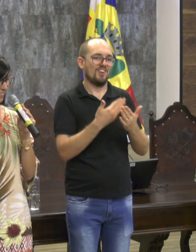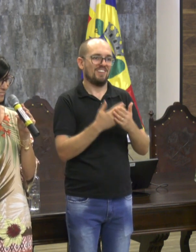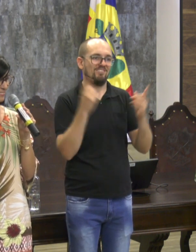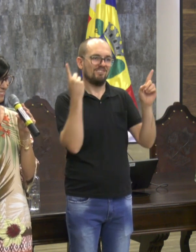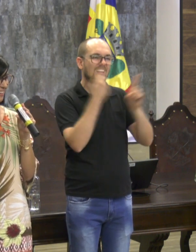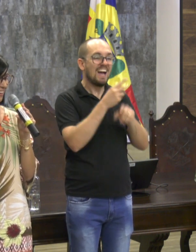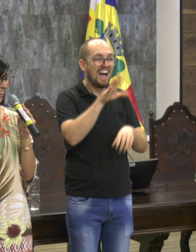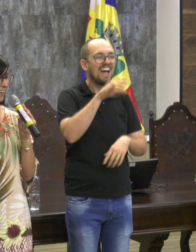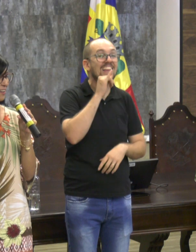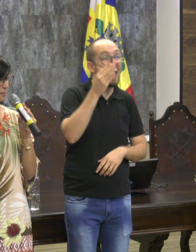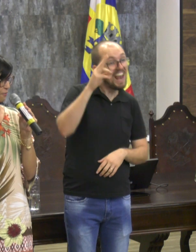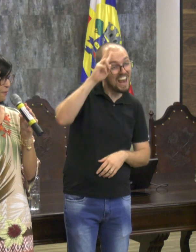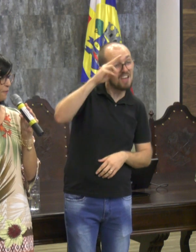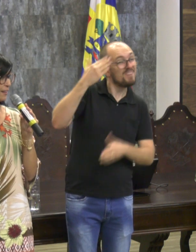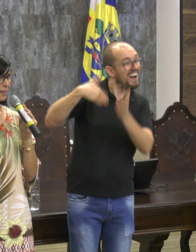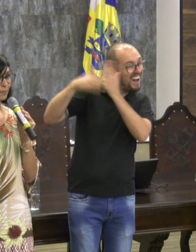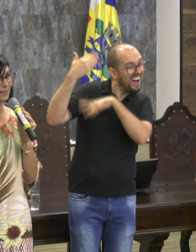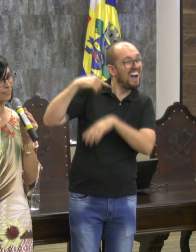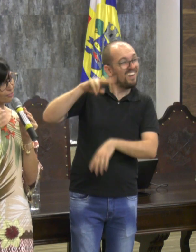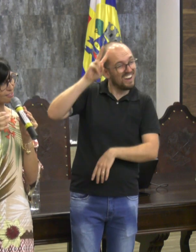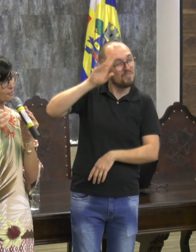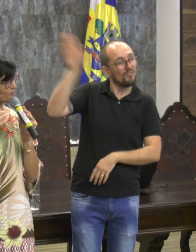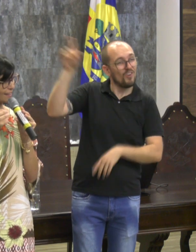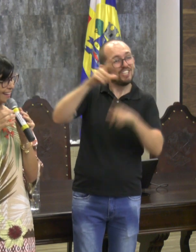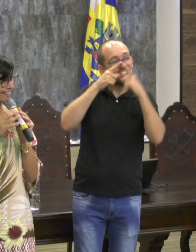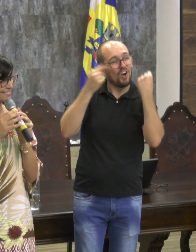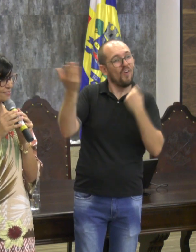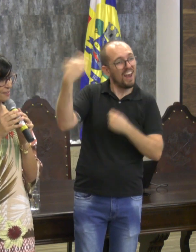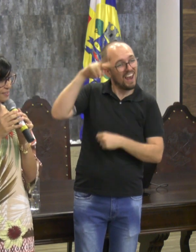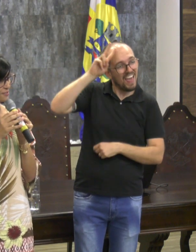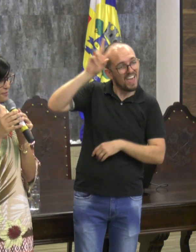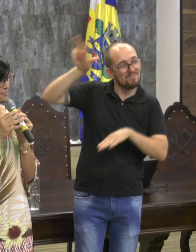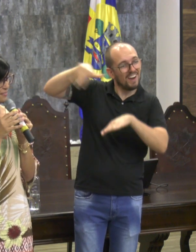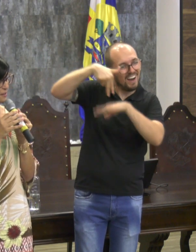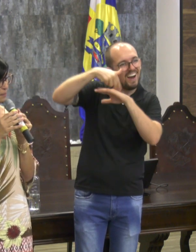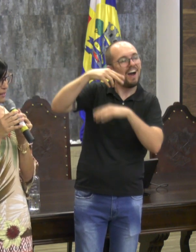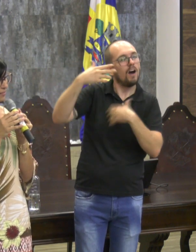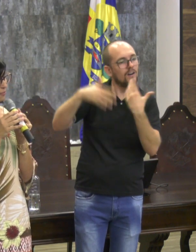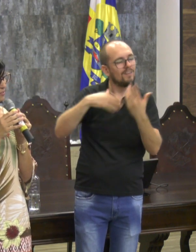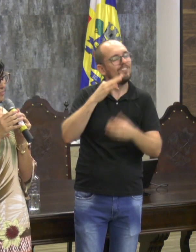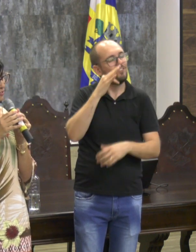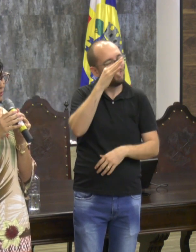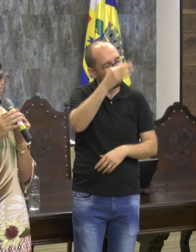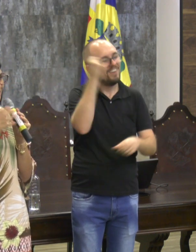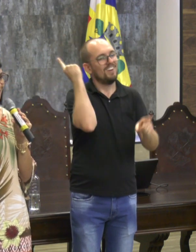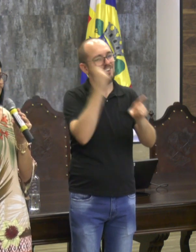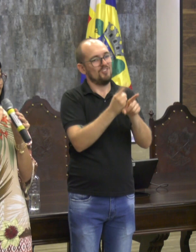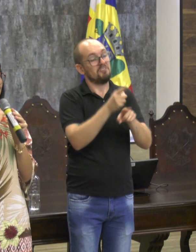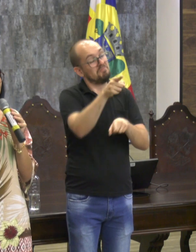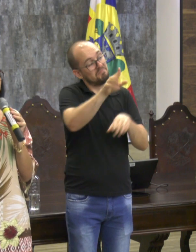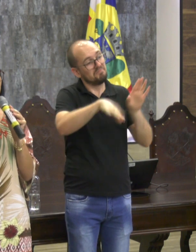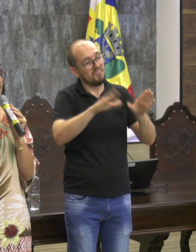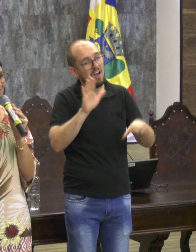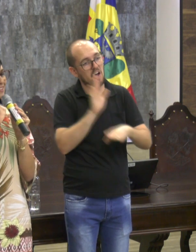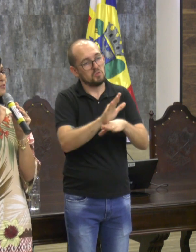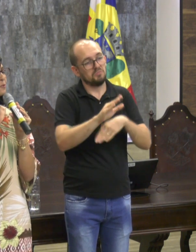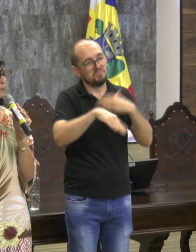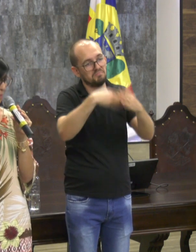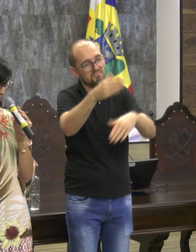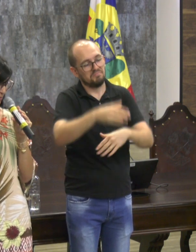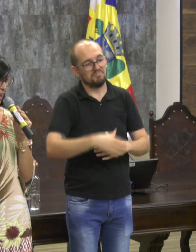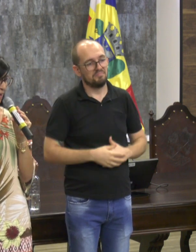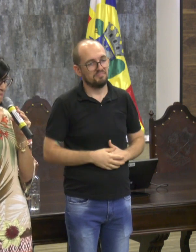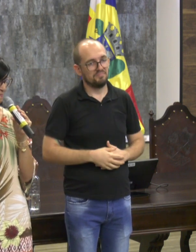sabe aquela luzinha lá? Foi o ânimo, e vocês contarem as histórias de vocês também, que talvez seja a luzinha que a gente esteja precisando